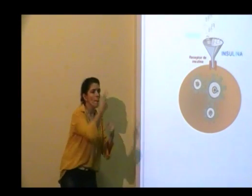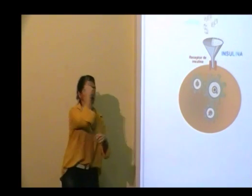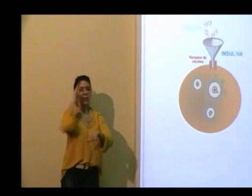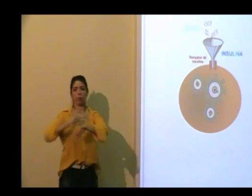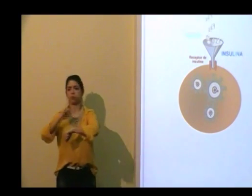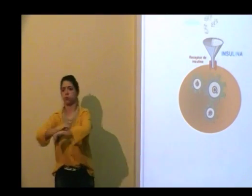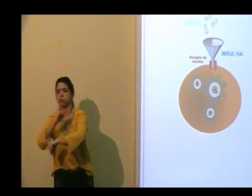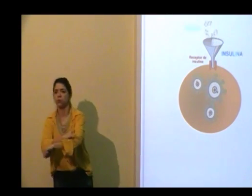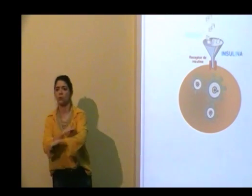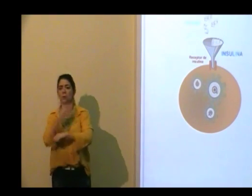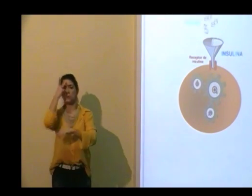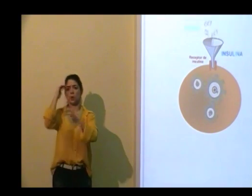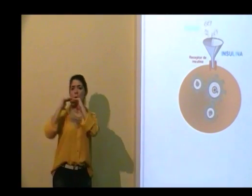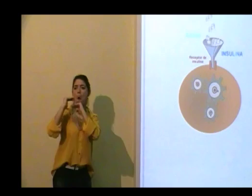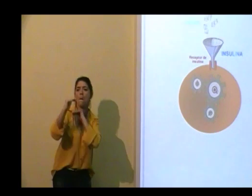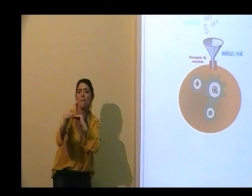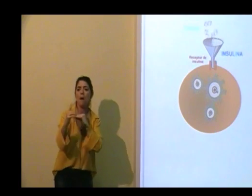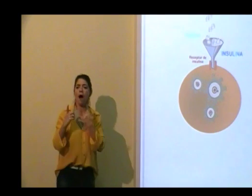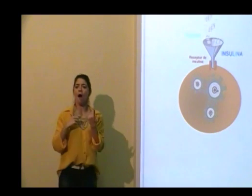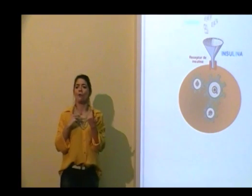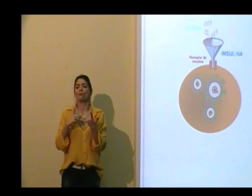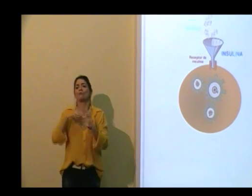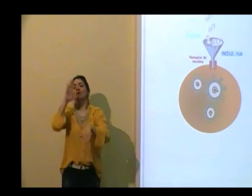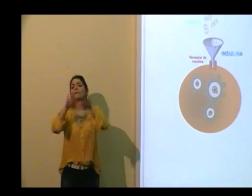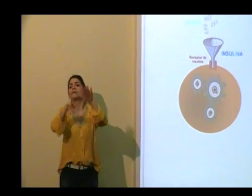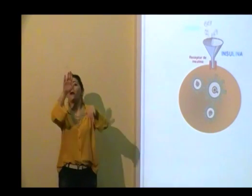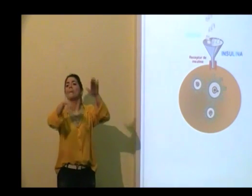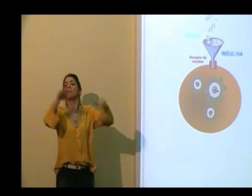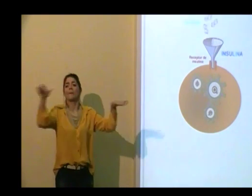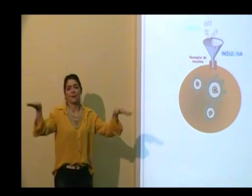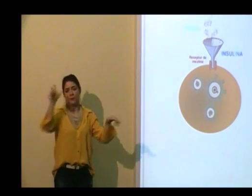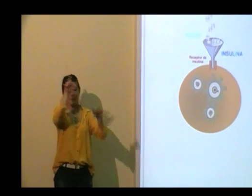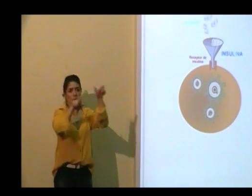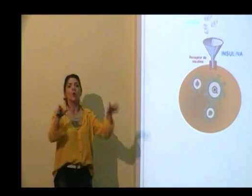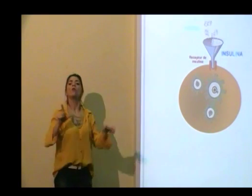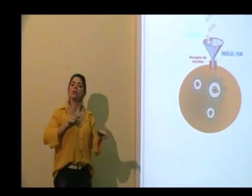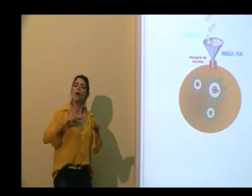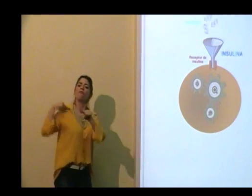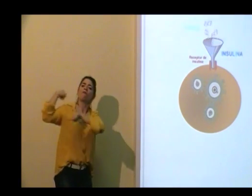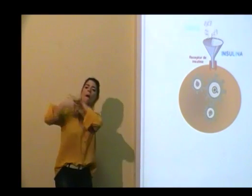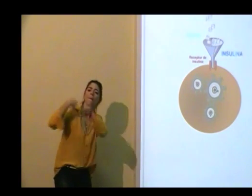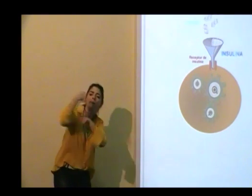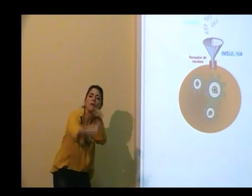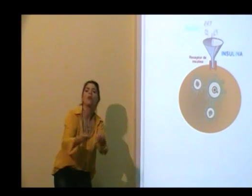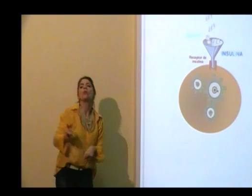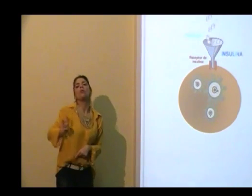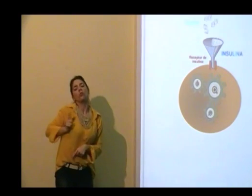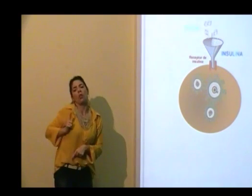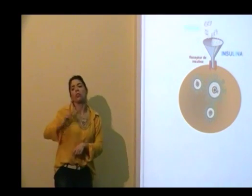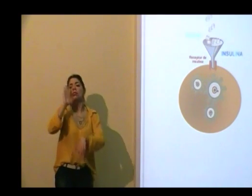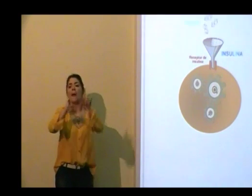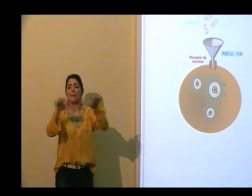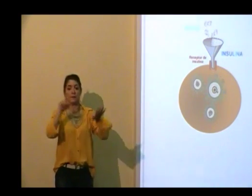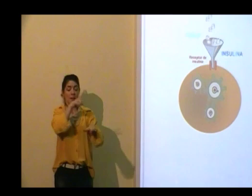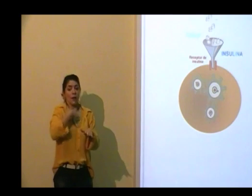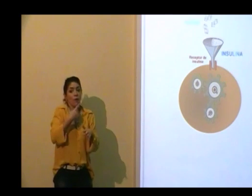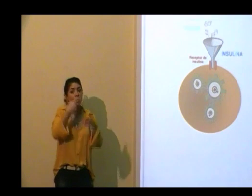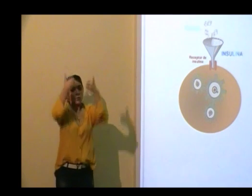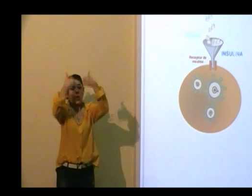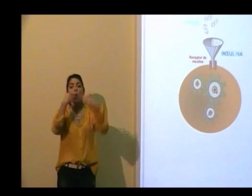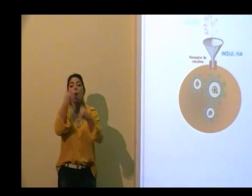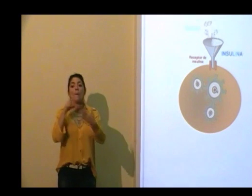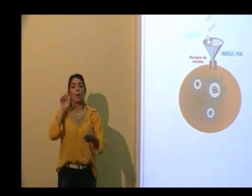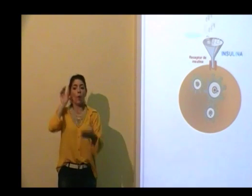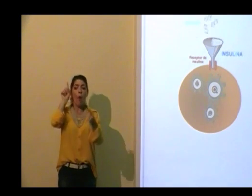Pessoas diferentes precisam de quantidades diferentes, né? Porque nós temos organismos, estruturas corporais diferentes e a gente